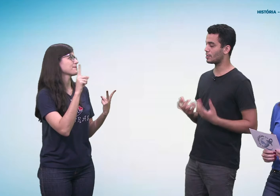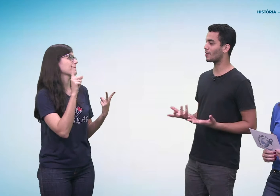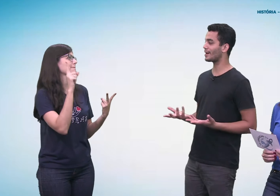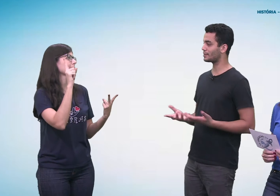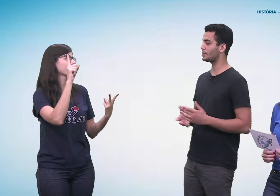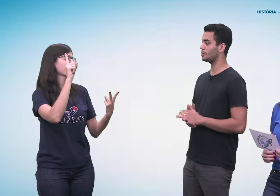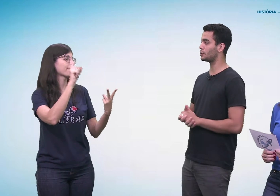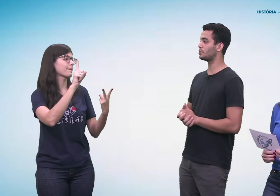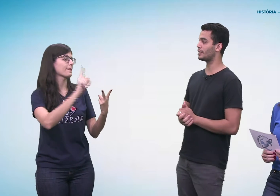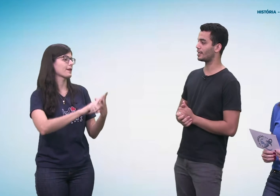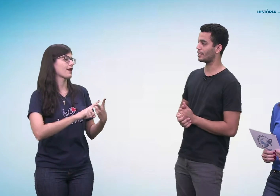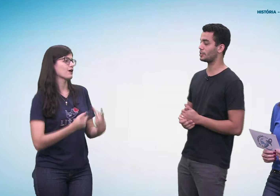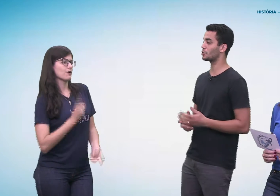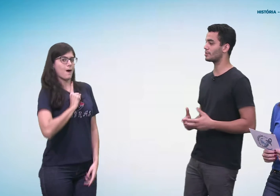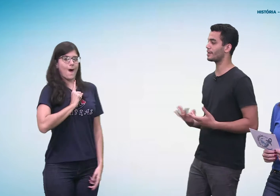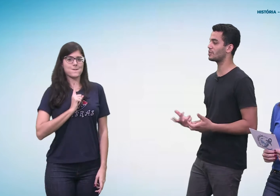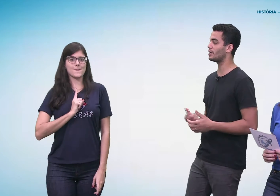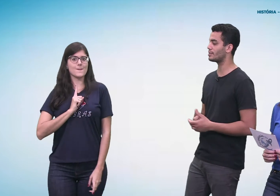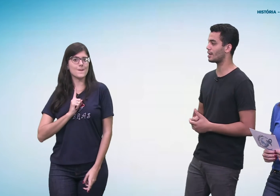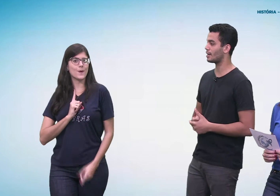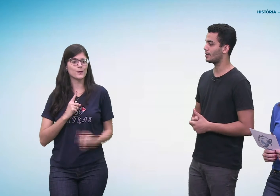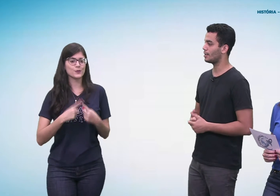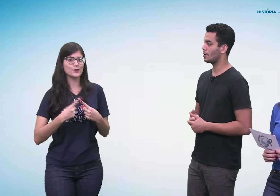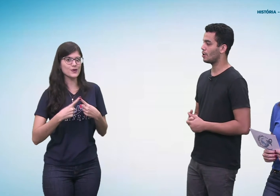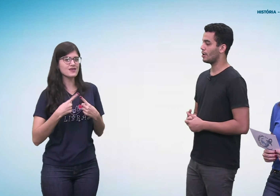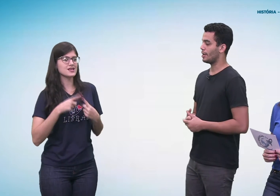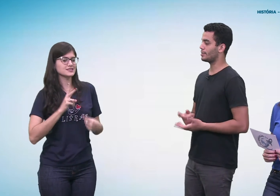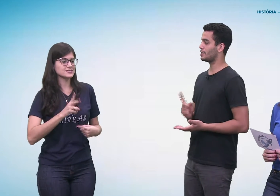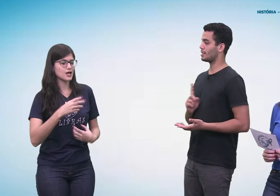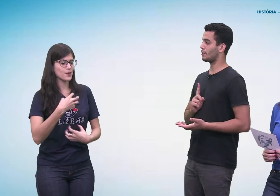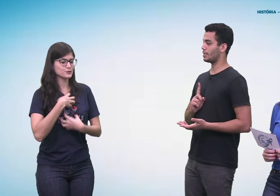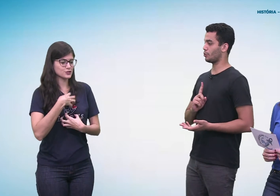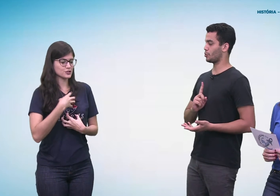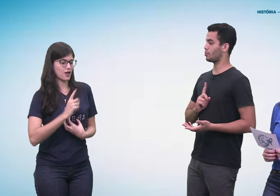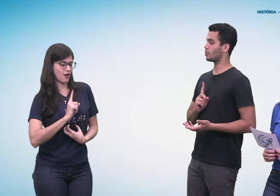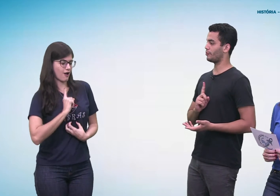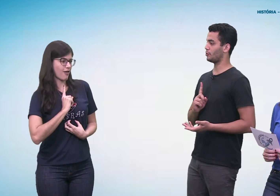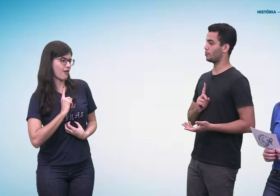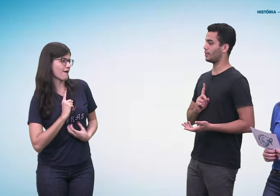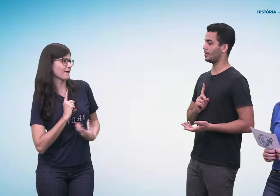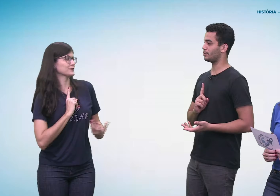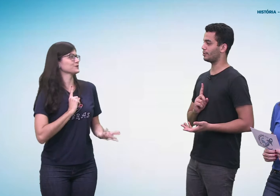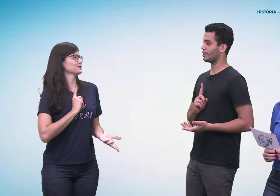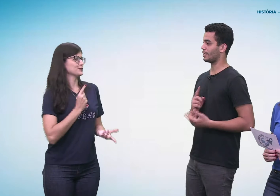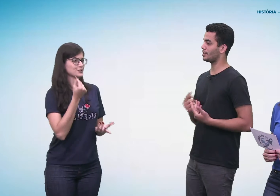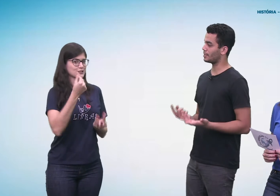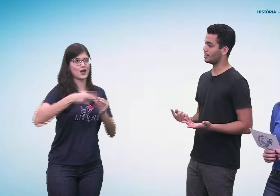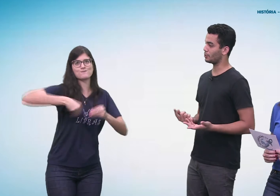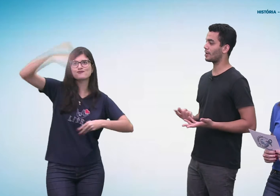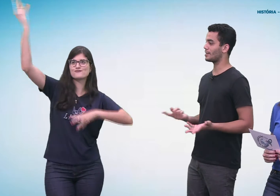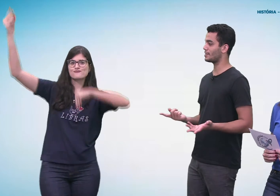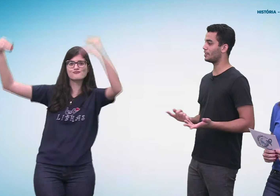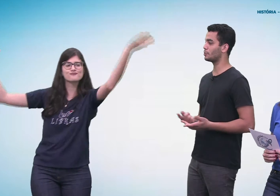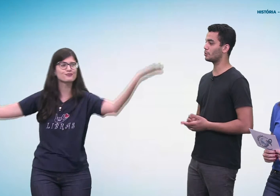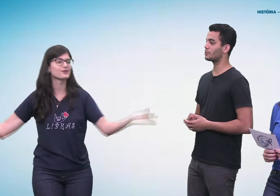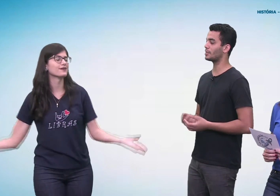algo característico dela, a gente consegue visualizar. Esse sinal aqui, eu tive um microfone no peito. Quem seria? No caso, seria o Silvio